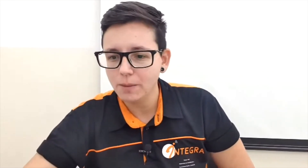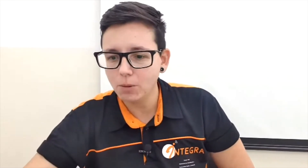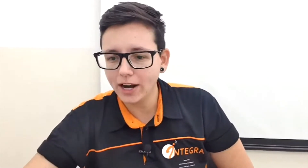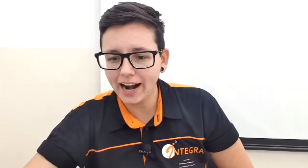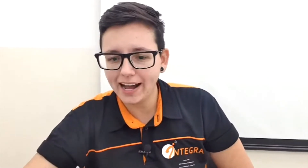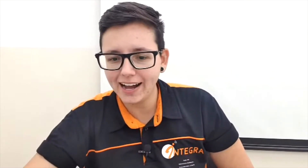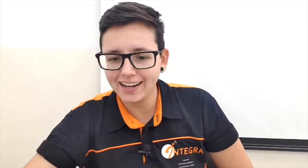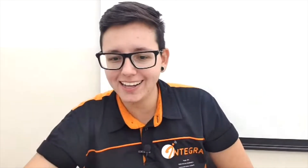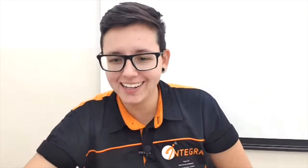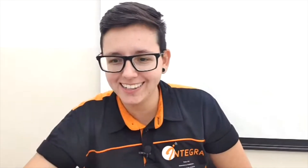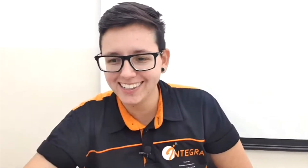bora lá!